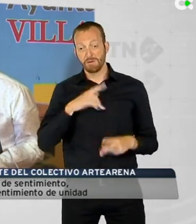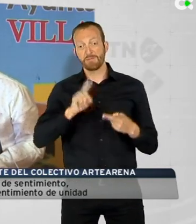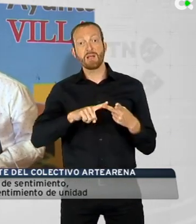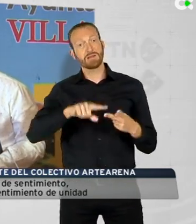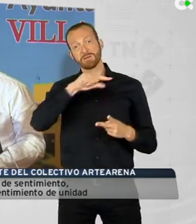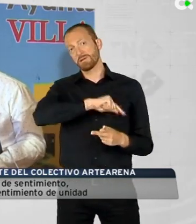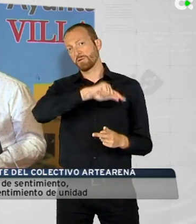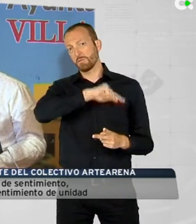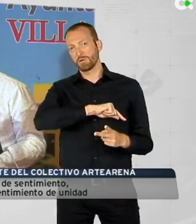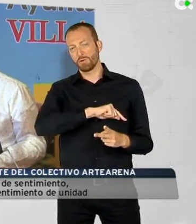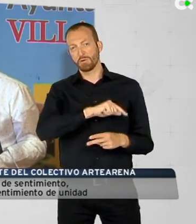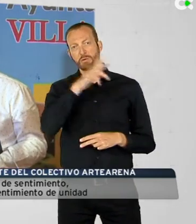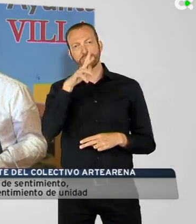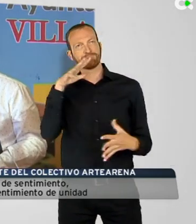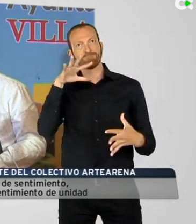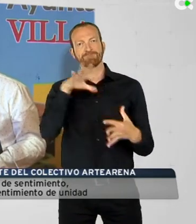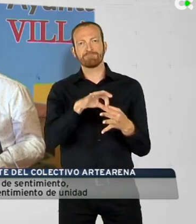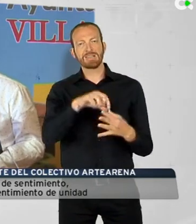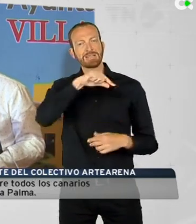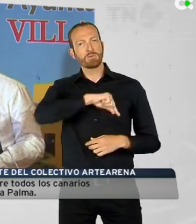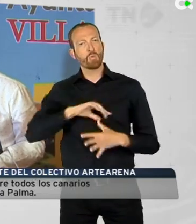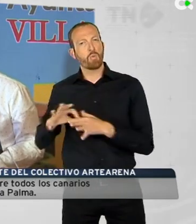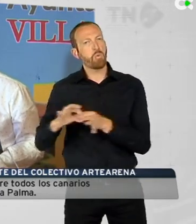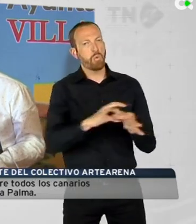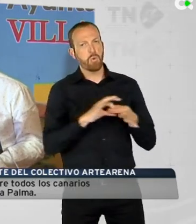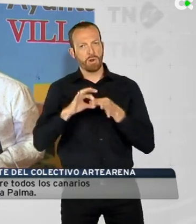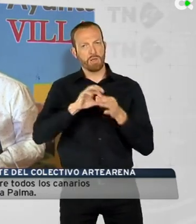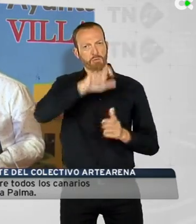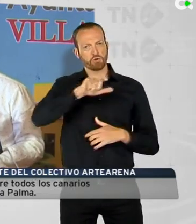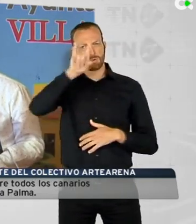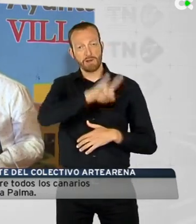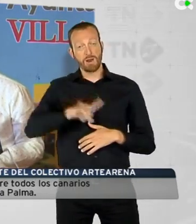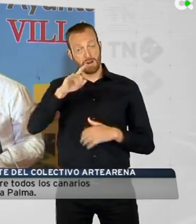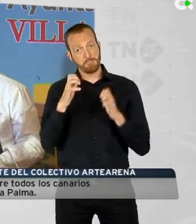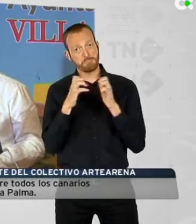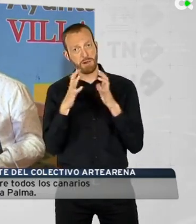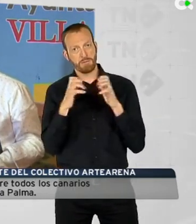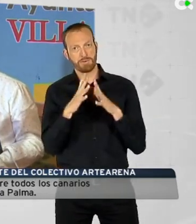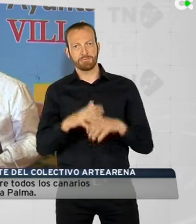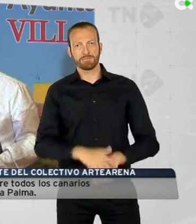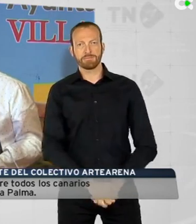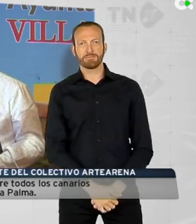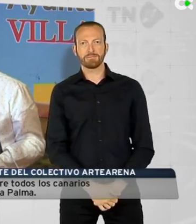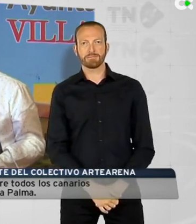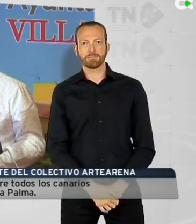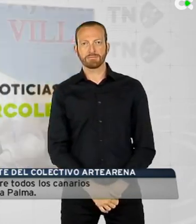sentimientos, sobre todo ese sentimiento de unidad que ha habido entre todos los canarios con La Palma.